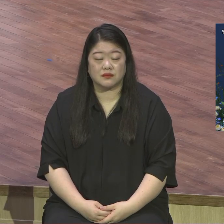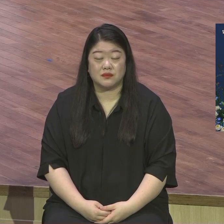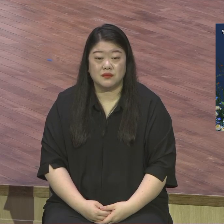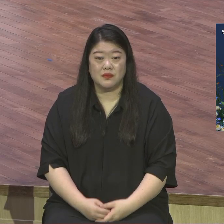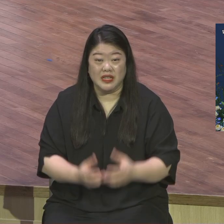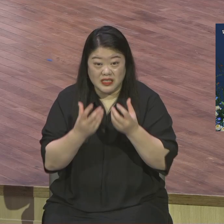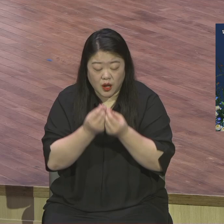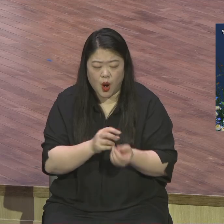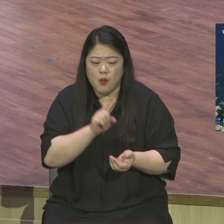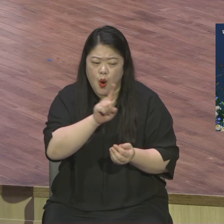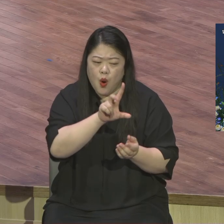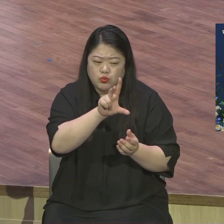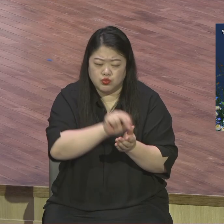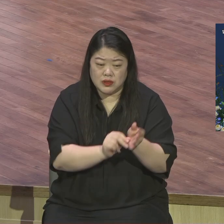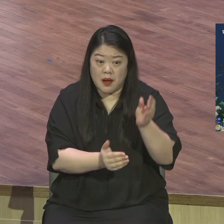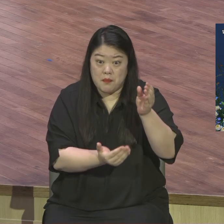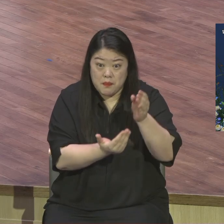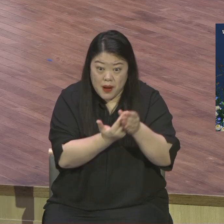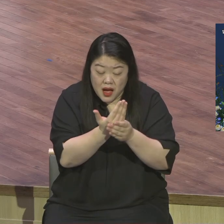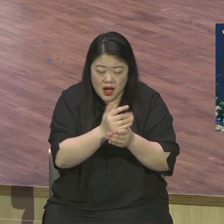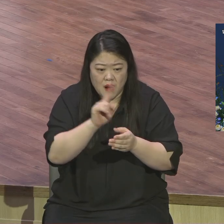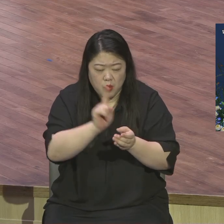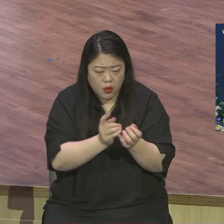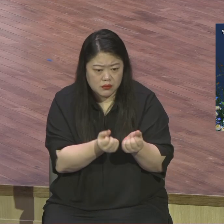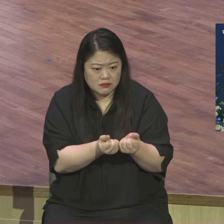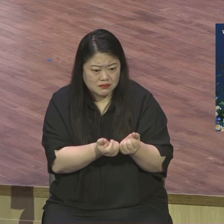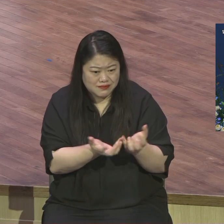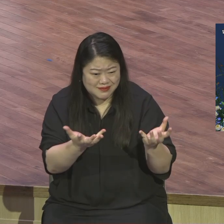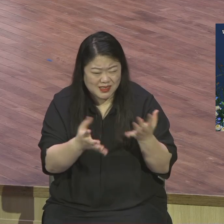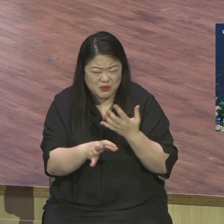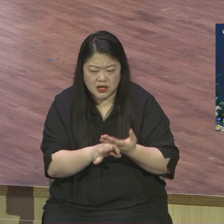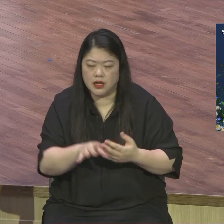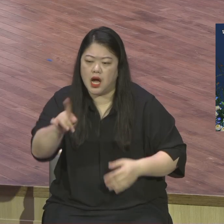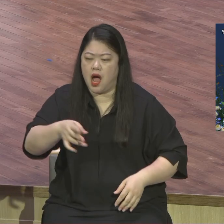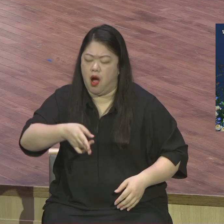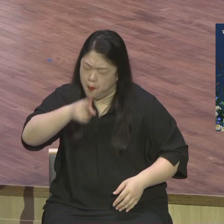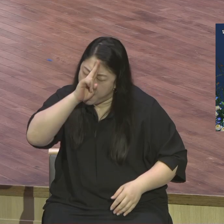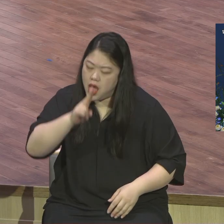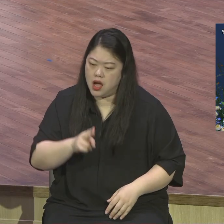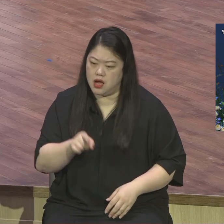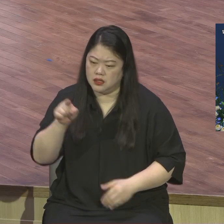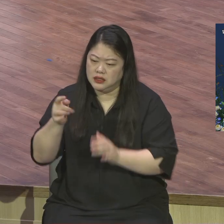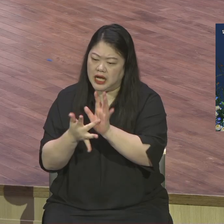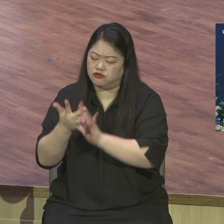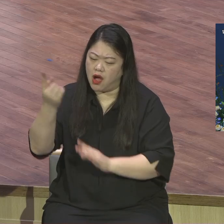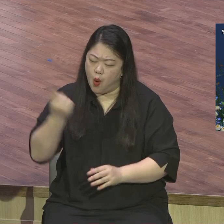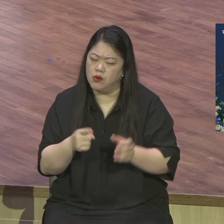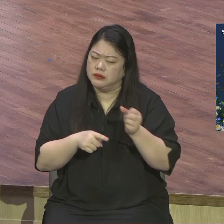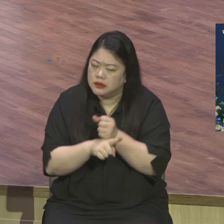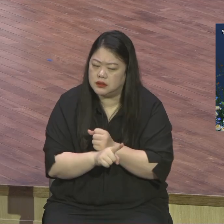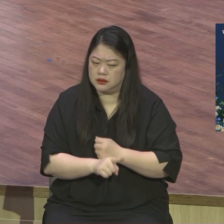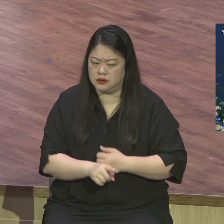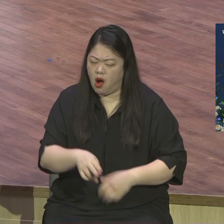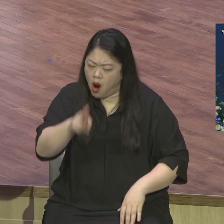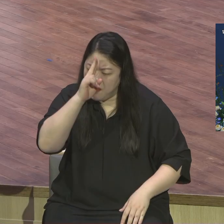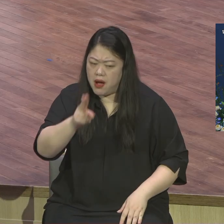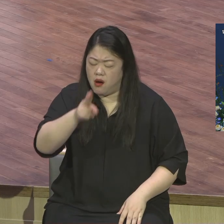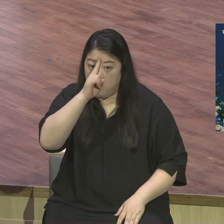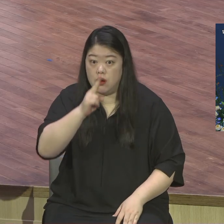시안부 종말론으로 그렇게 이끌어갑니다. 그래서 여러분이 잘 아셔야 될 것이 뭐냐. 여기